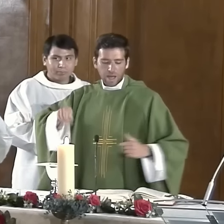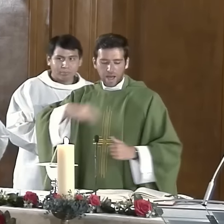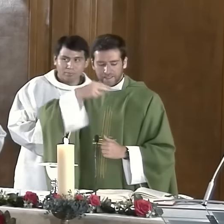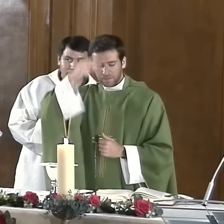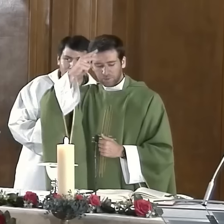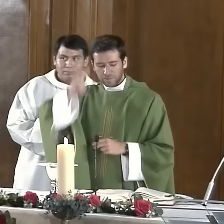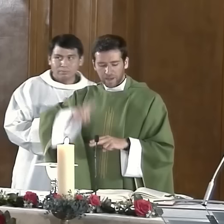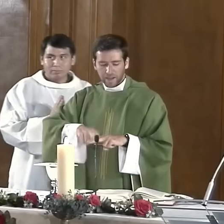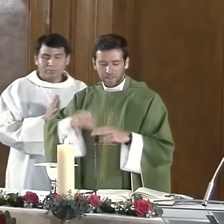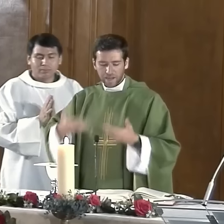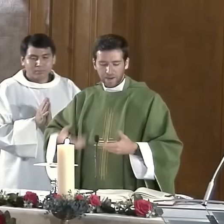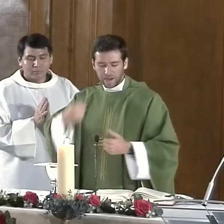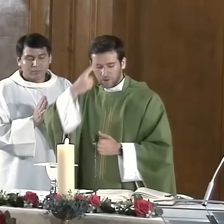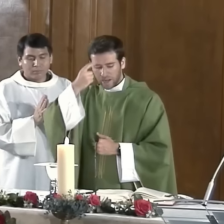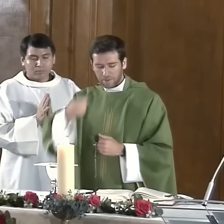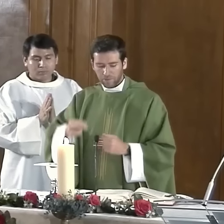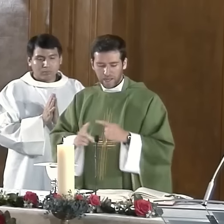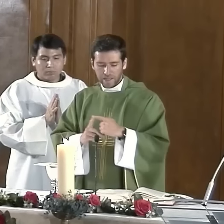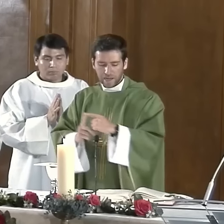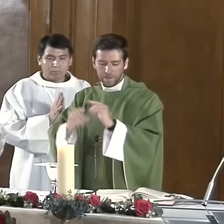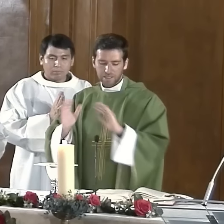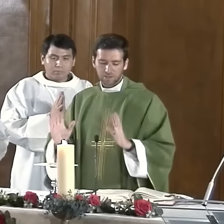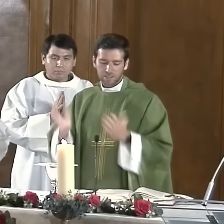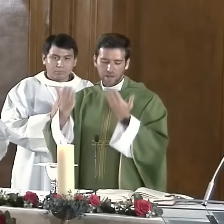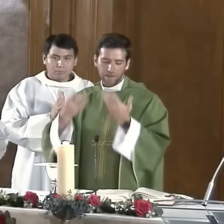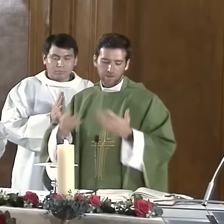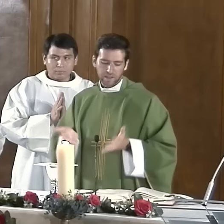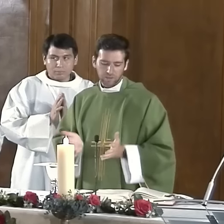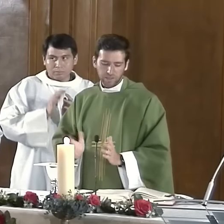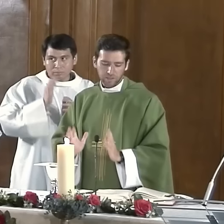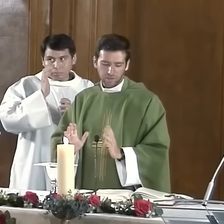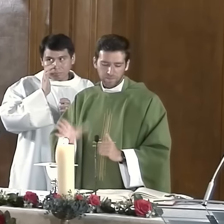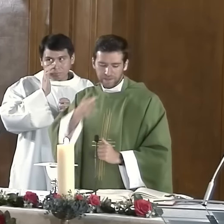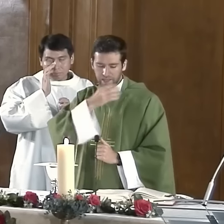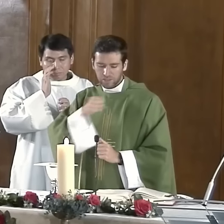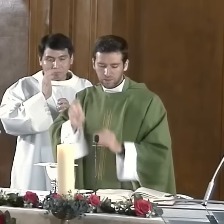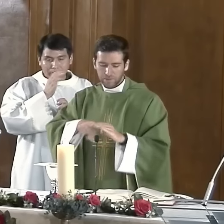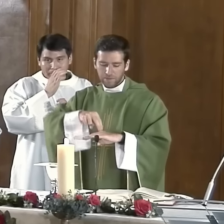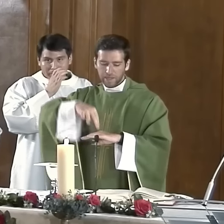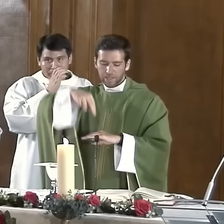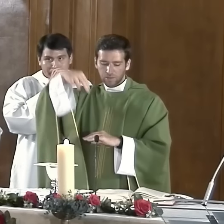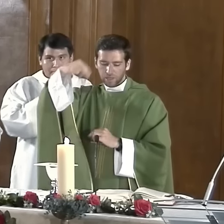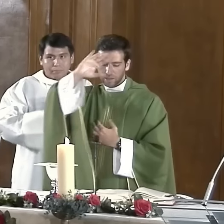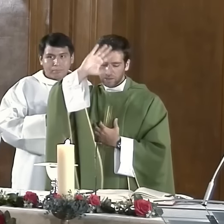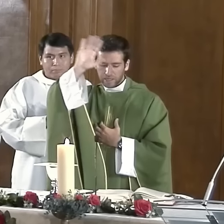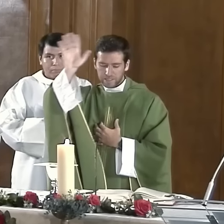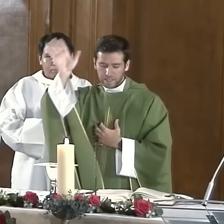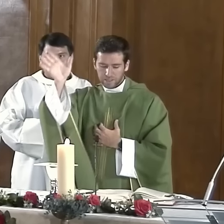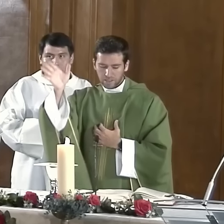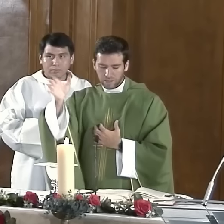Así pues, Padre, al celebrar ahora el memorial de la pasión salvadora de tu Hijo, de su admirable resurrección y ascensión al